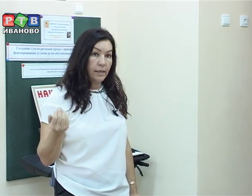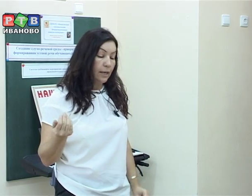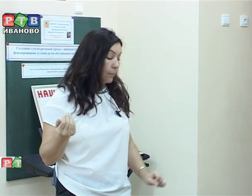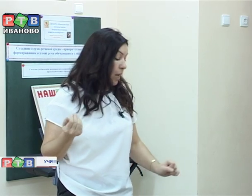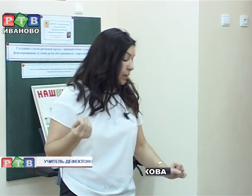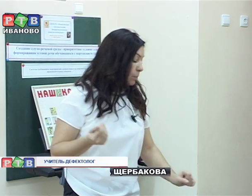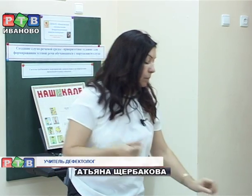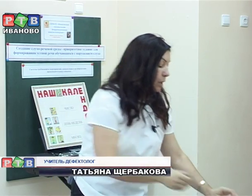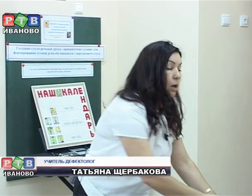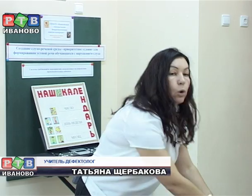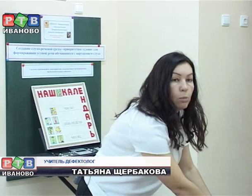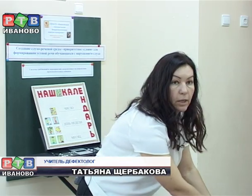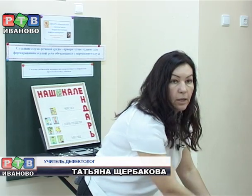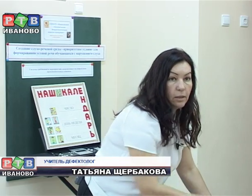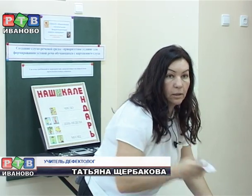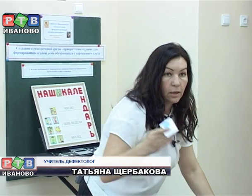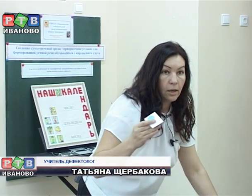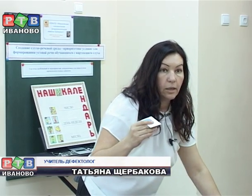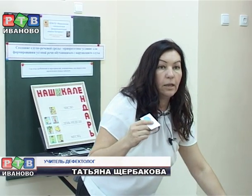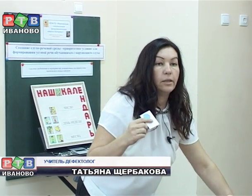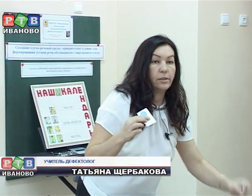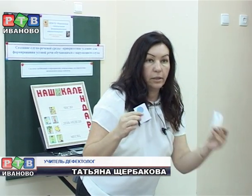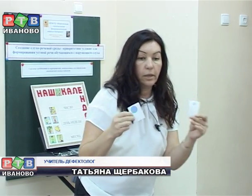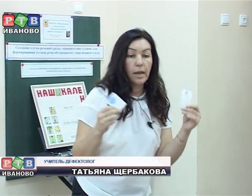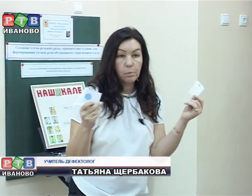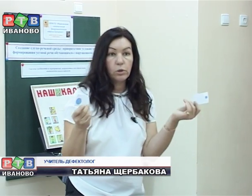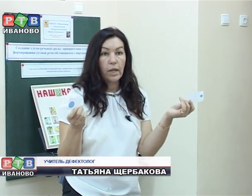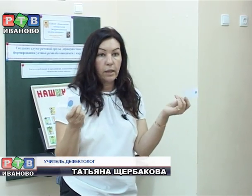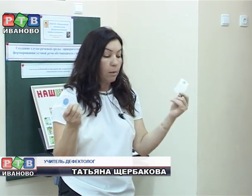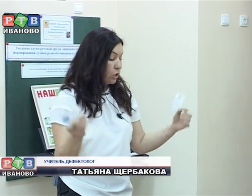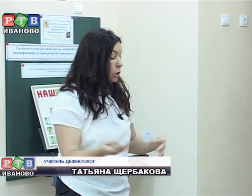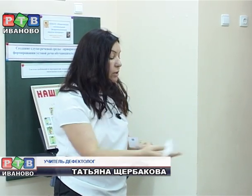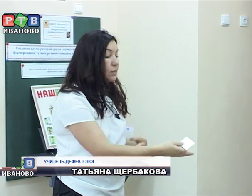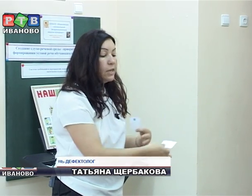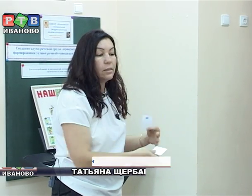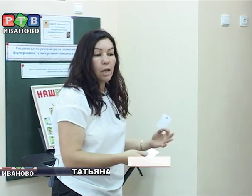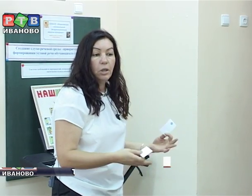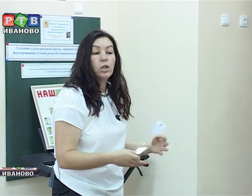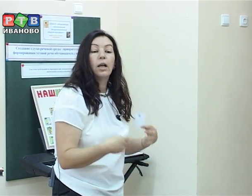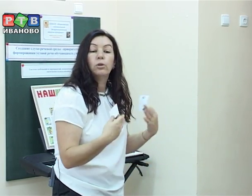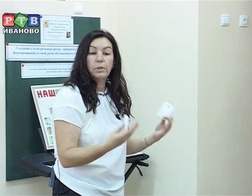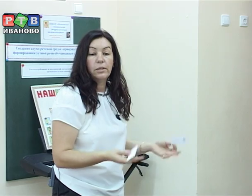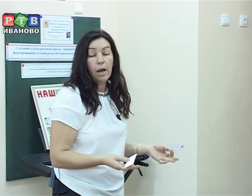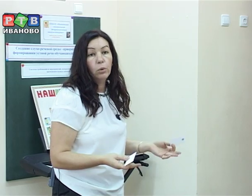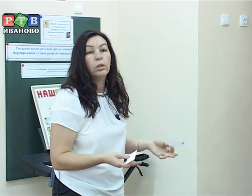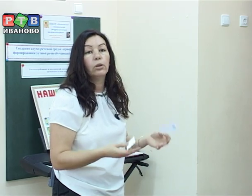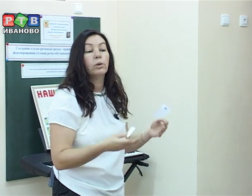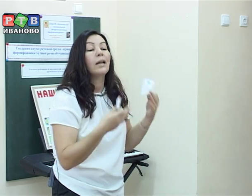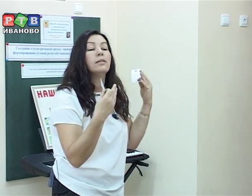силе, например, громкий или тихий, я использую такие таблички. То есть здесь все эти таблички, которыми дети работают, которые они